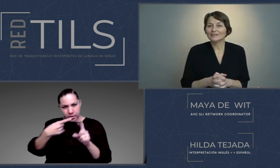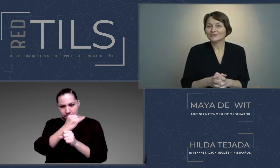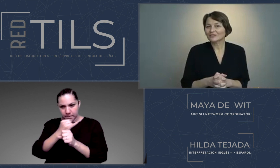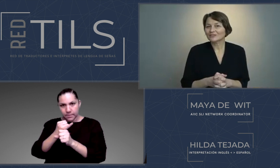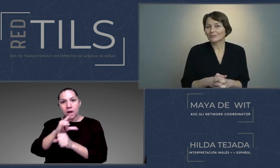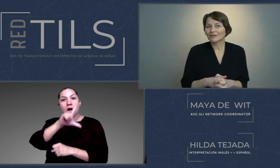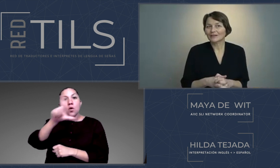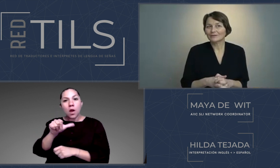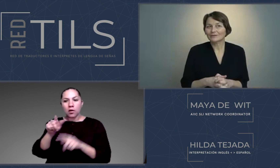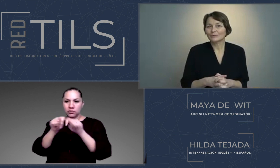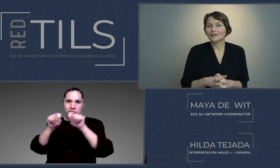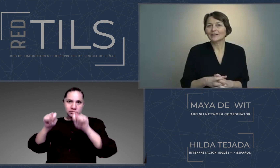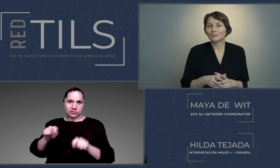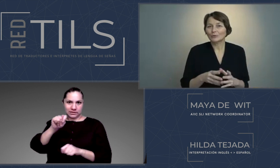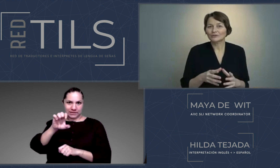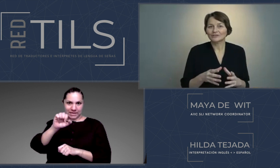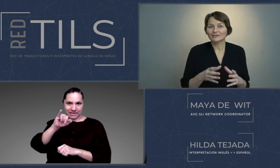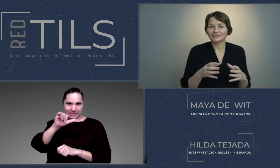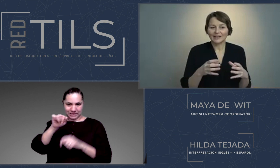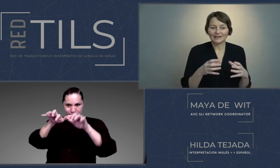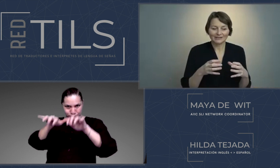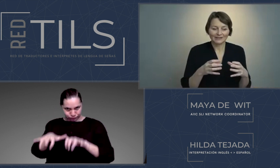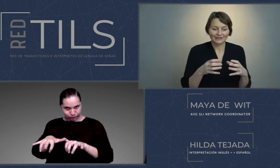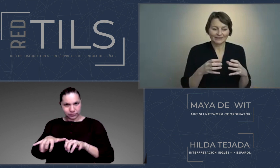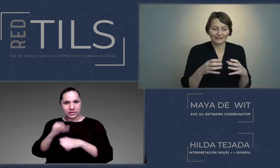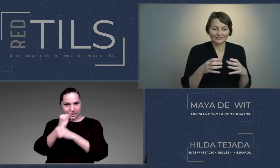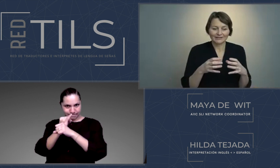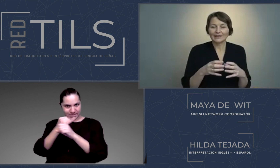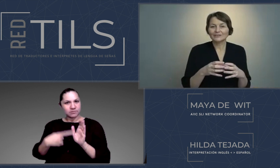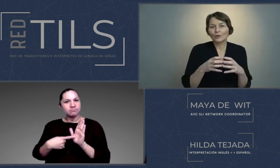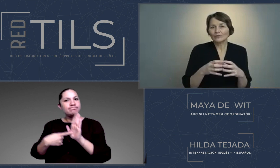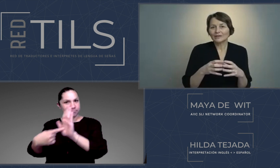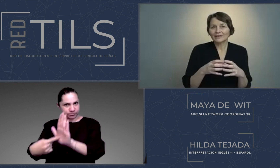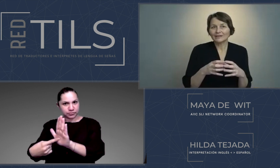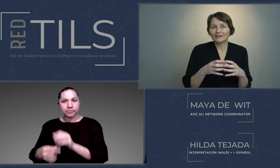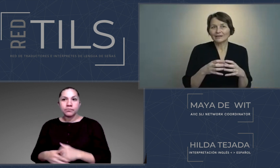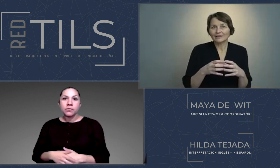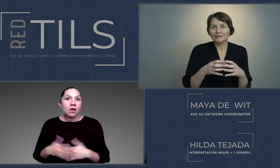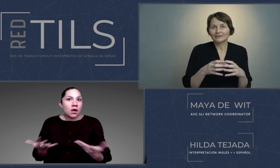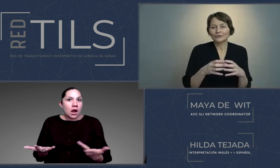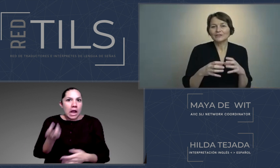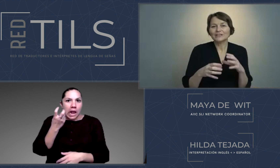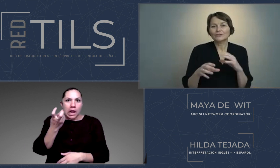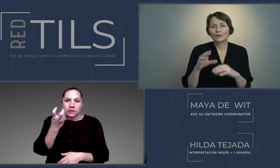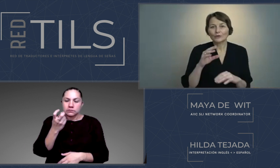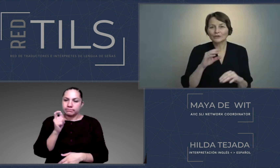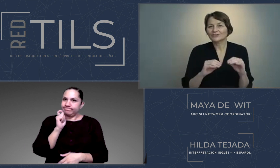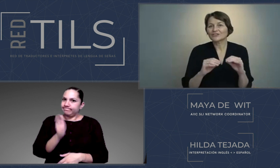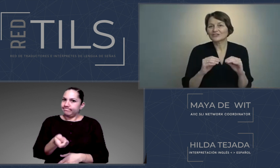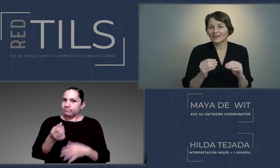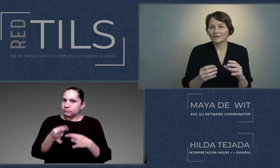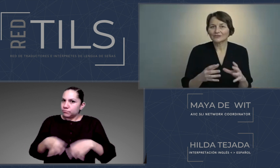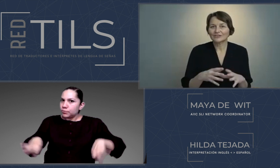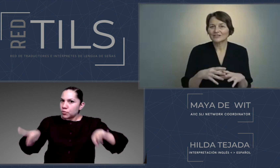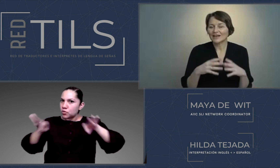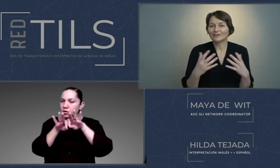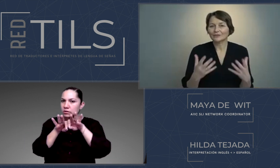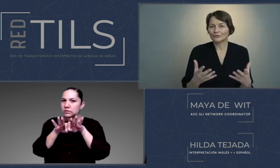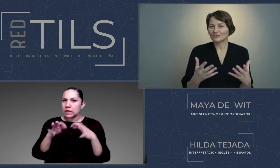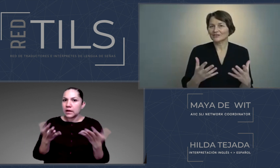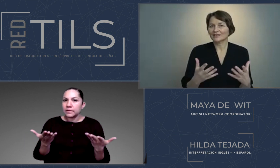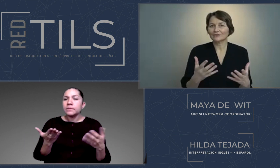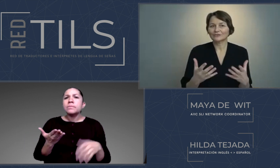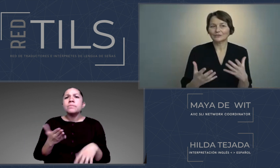nuestras investigaciones. Y esto es algo de suma importancia porque no solamente